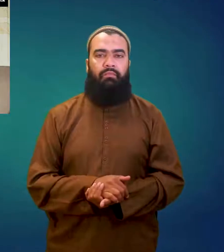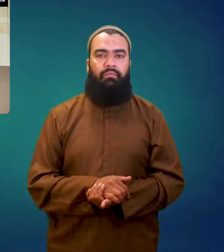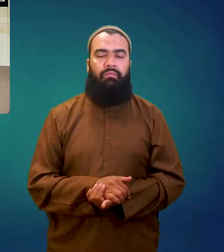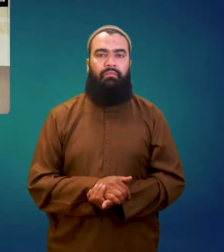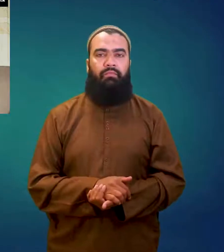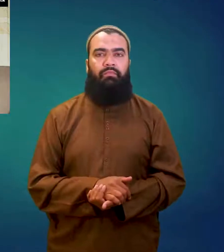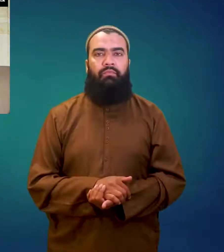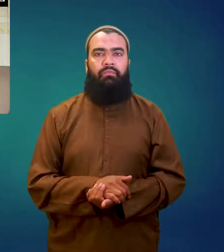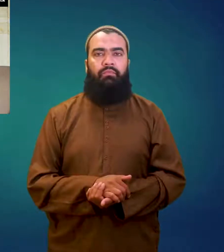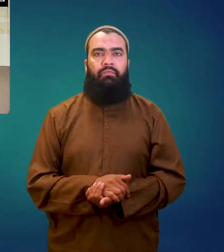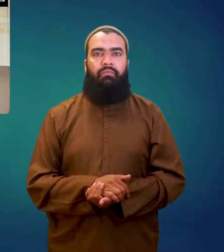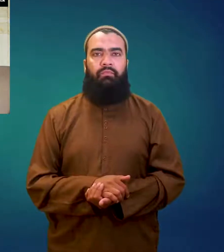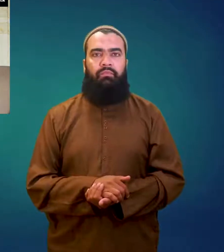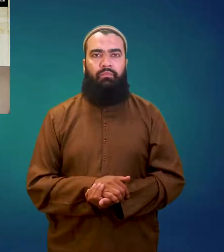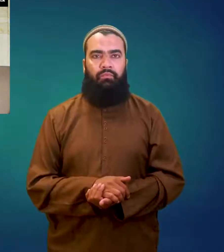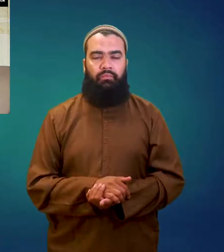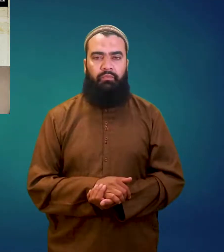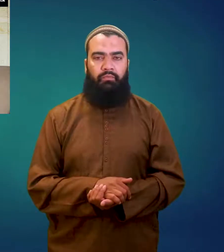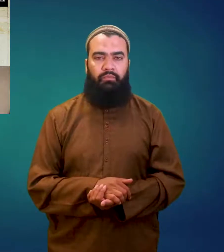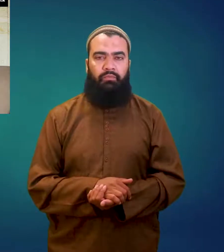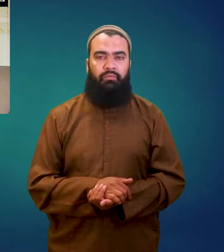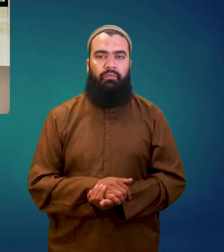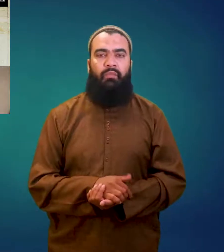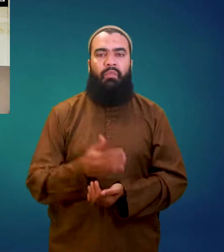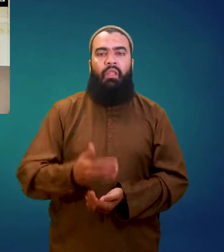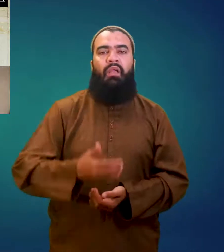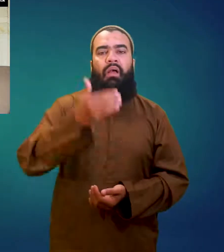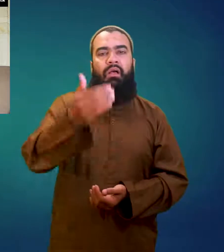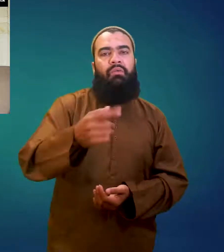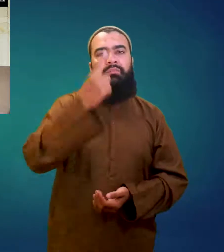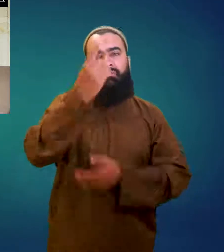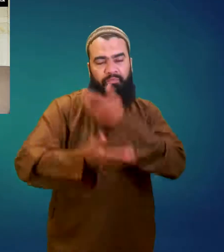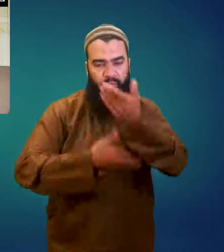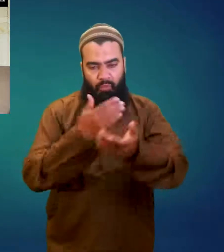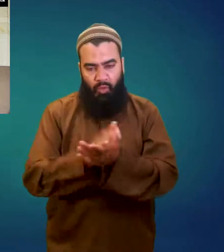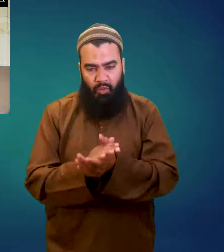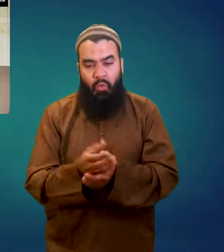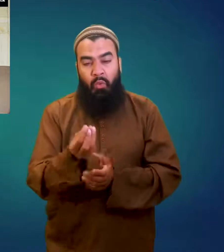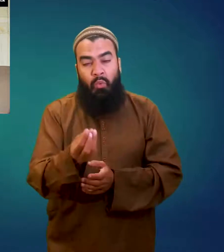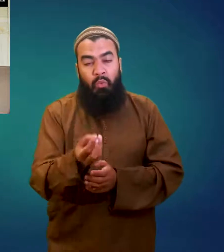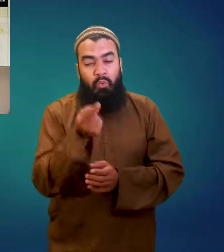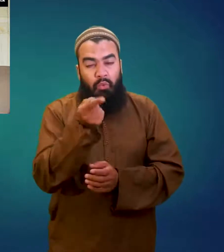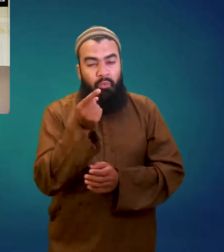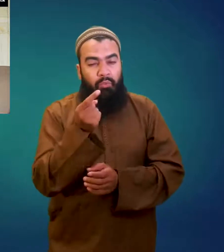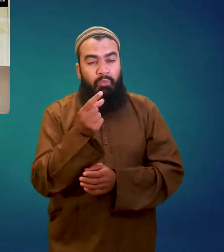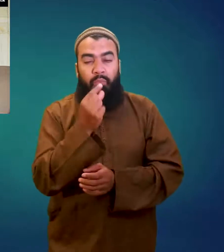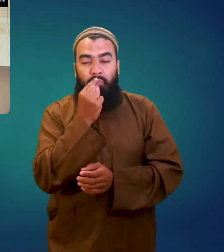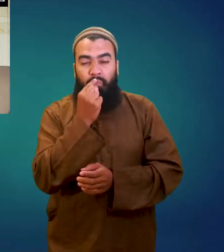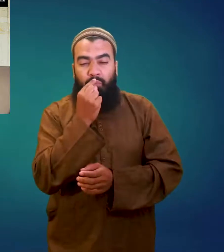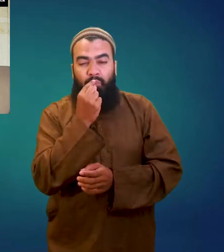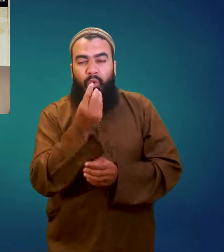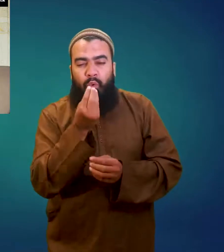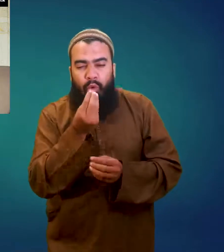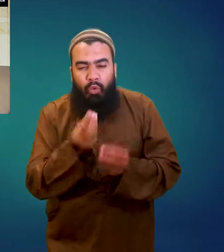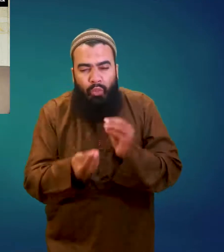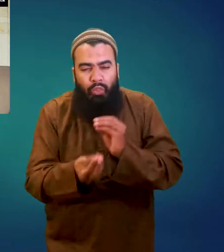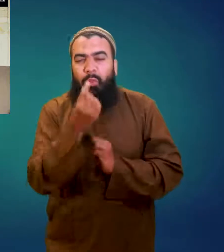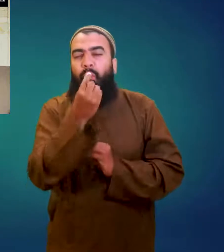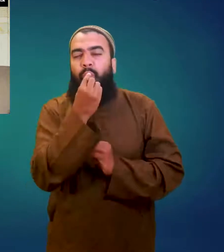آیت نمبر 18، وَبِالْأَسْحَارِ هُمْ يَسْتَغْفِرُونَ، سحر کے وقت اپنے گناہوں سے استغفار کرتے